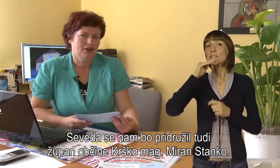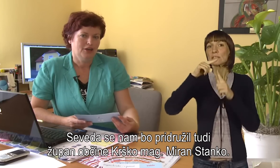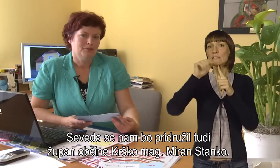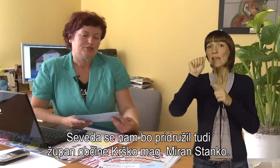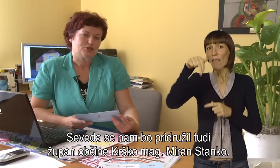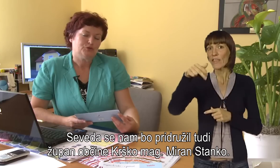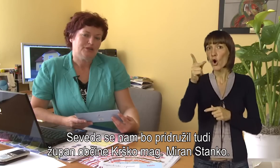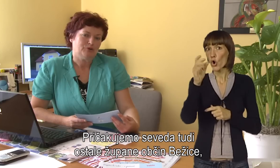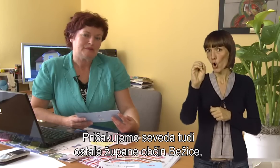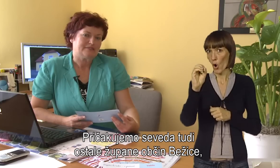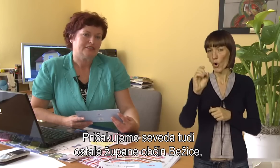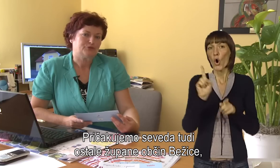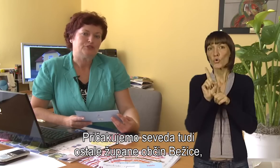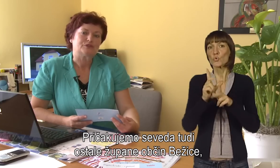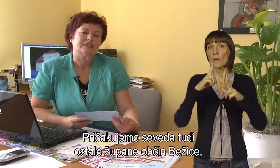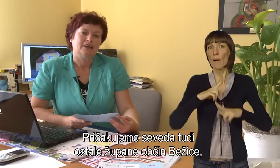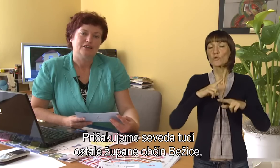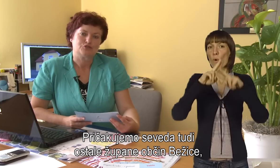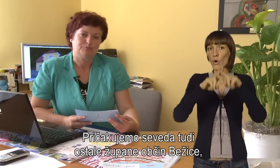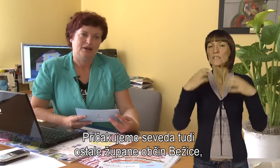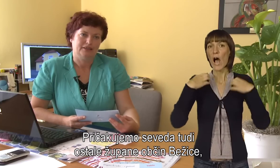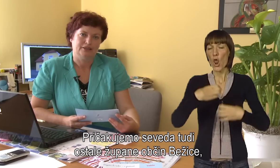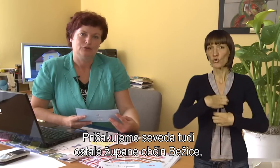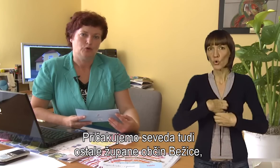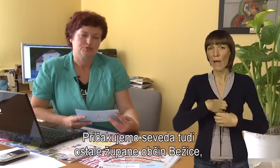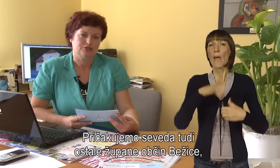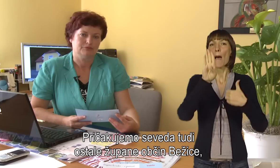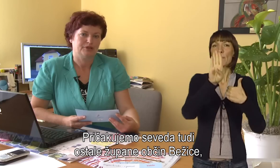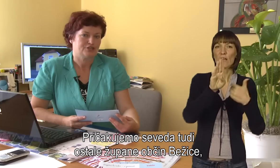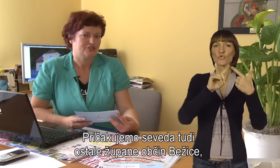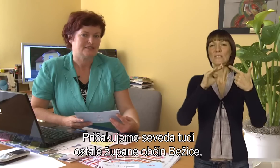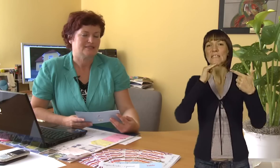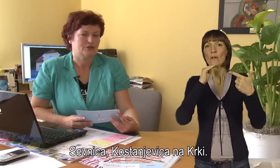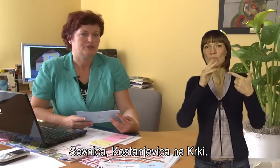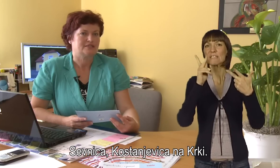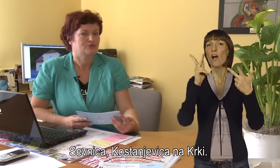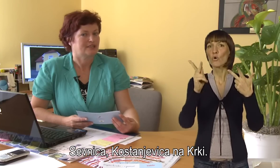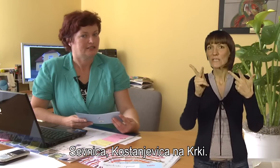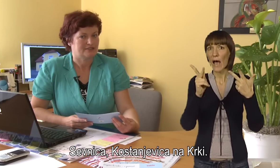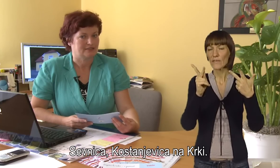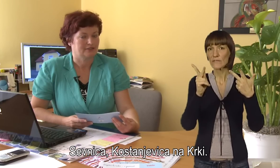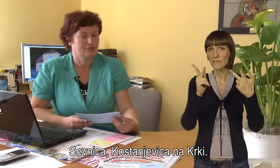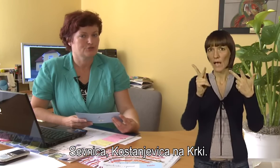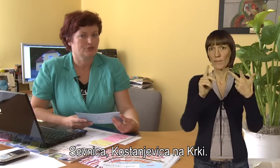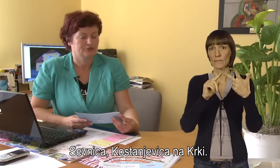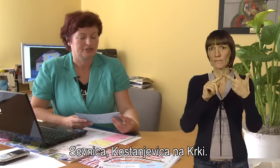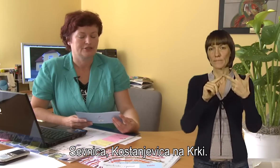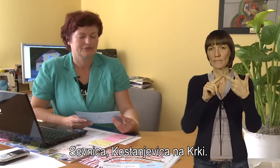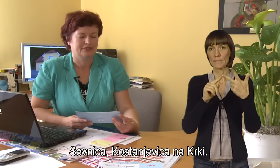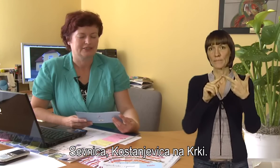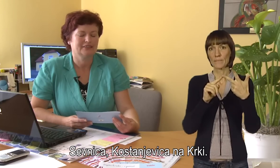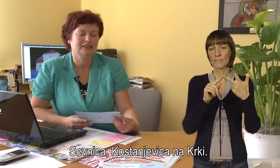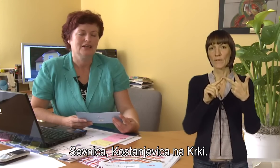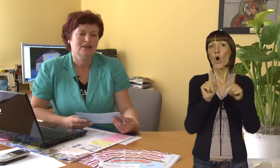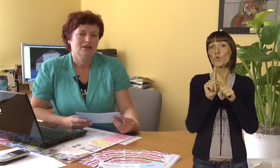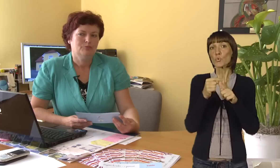Stanko. Pričakujemo pa seveda tudi ostale župane občin Brežice, Sevnica, Kostanjevica